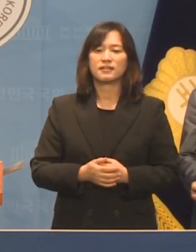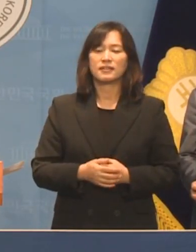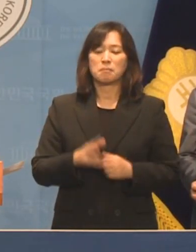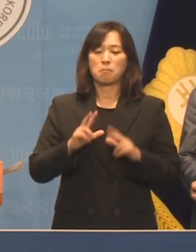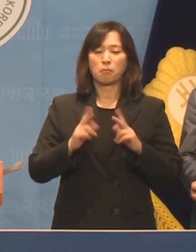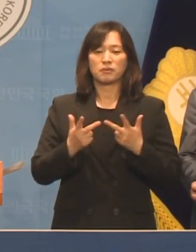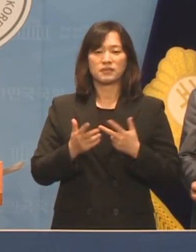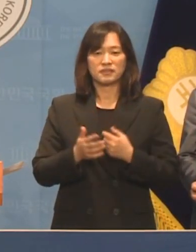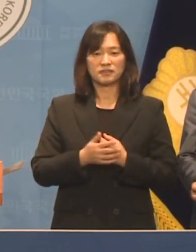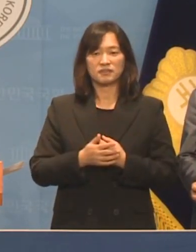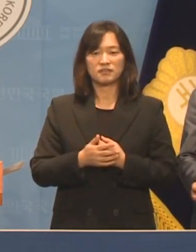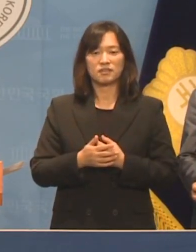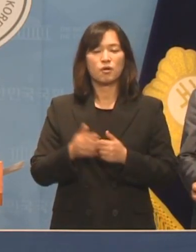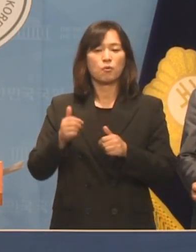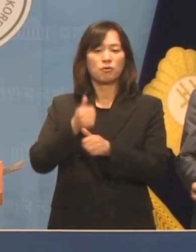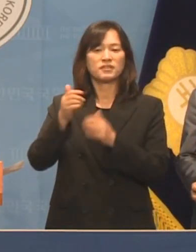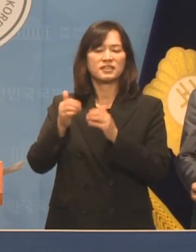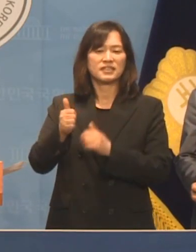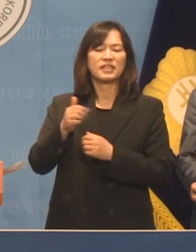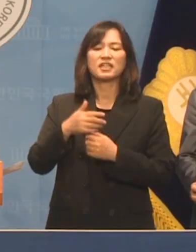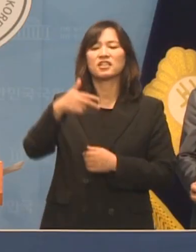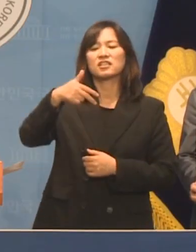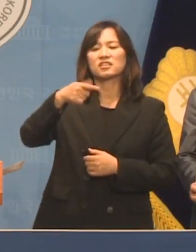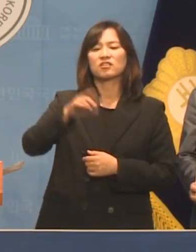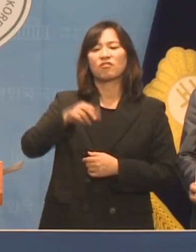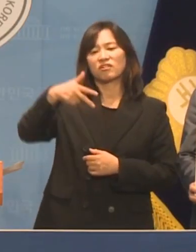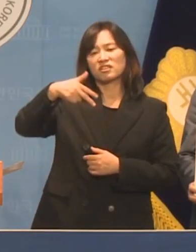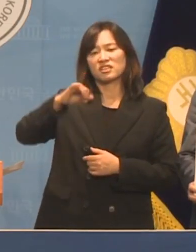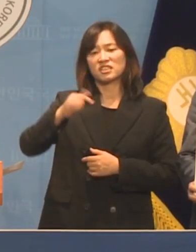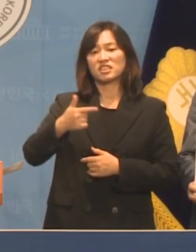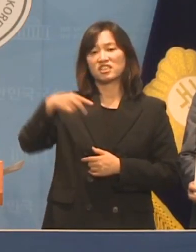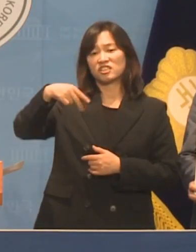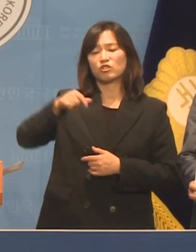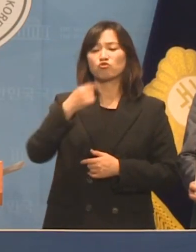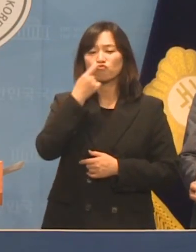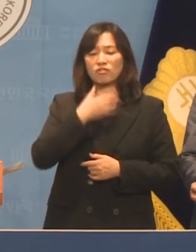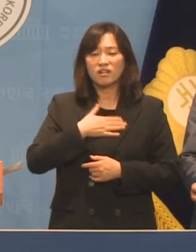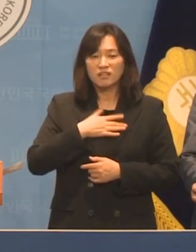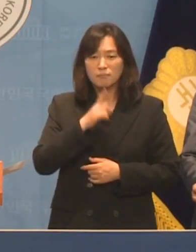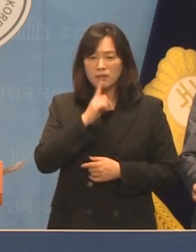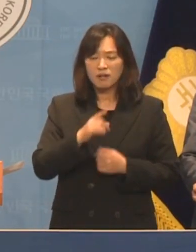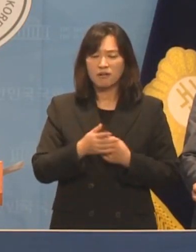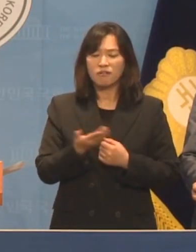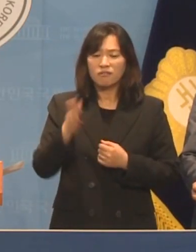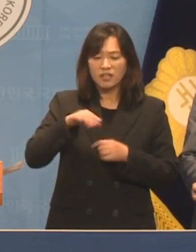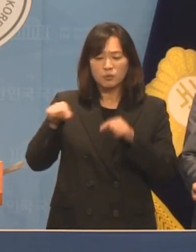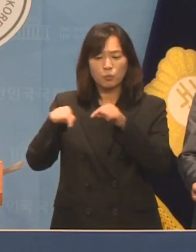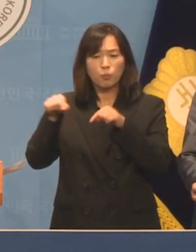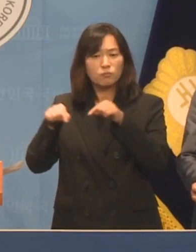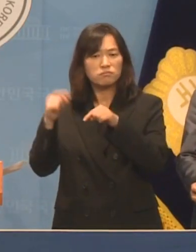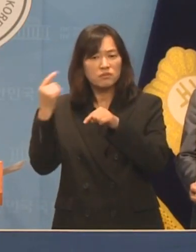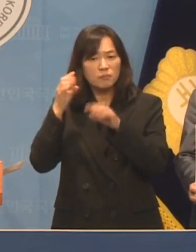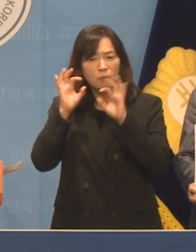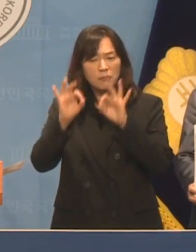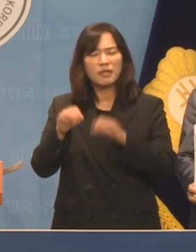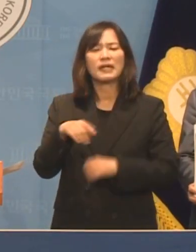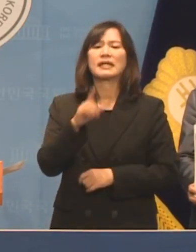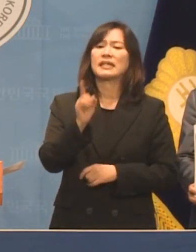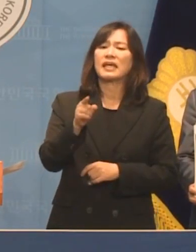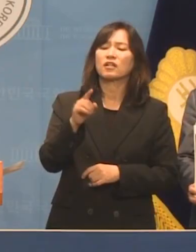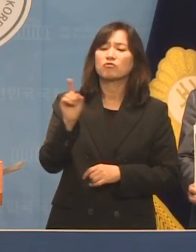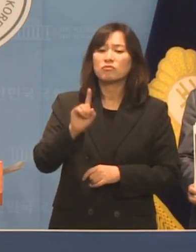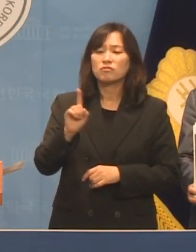자신은 공관위원장이 정진석인 줄 알았다고 했습니다. 그런데 이 녹취에는 걔는